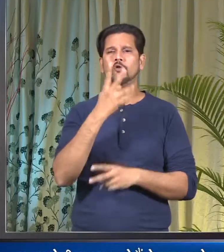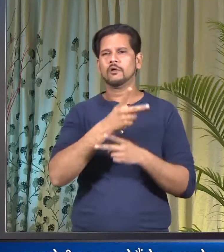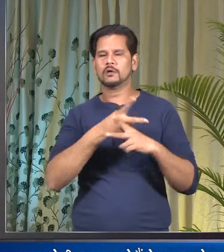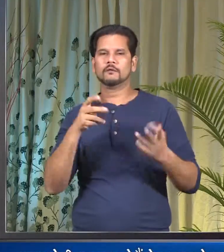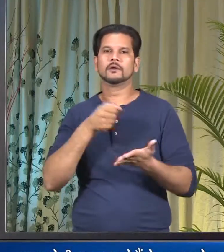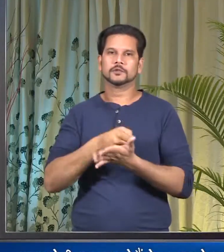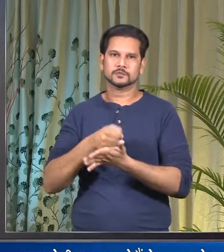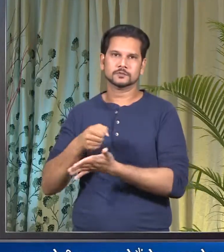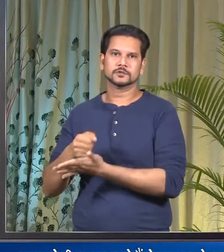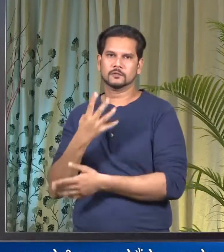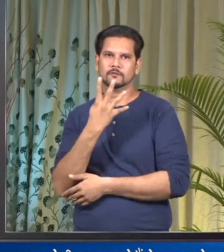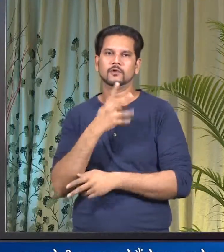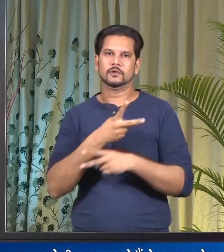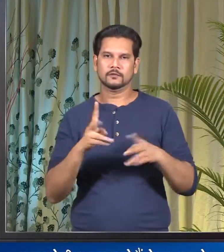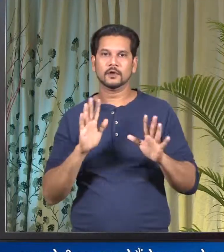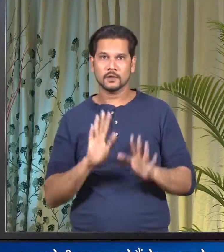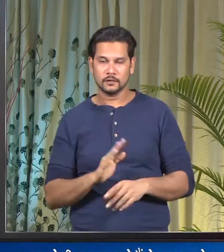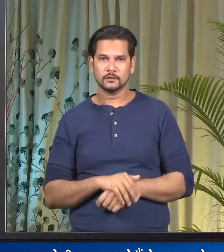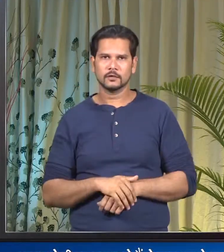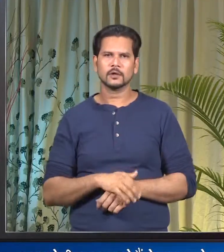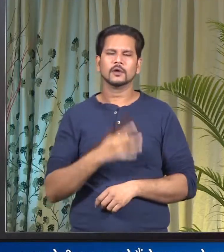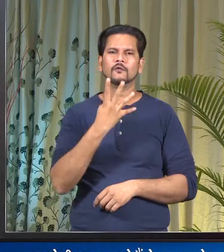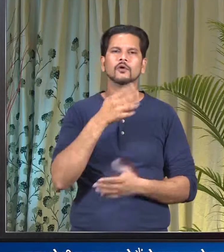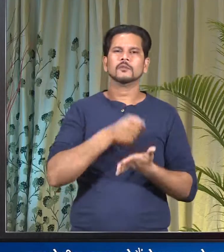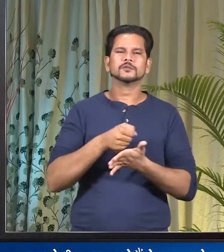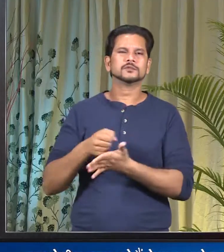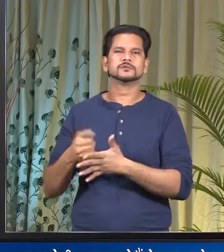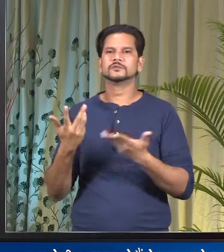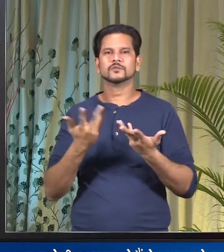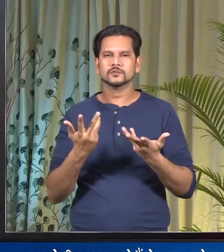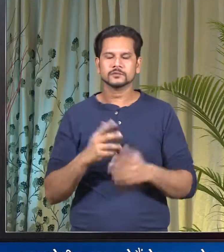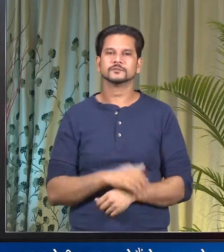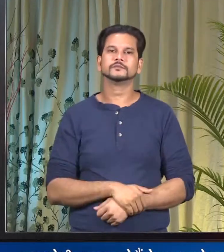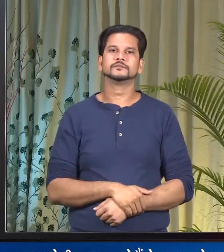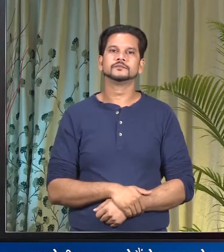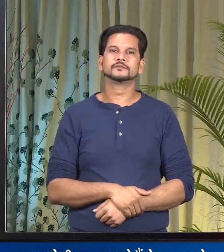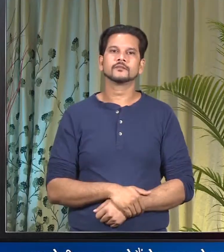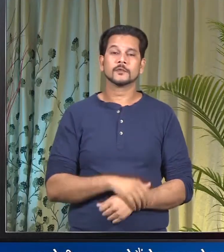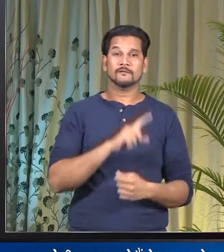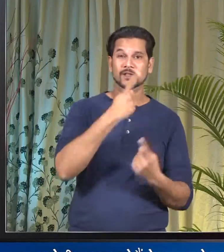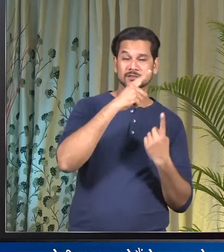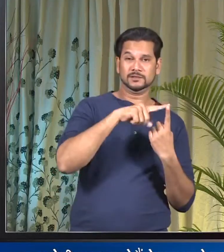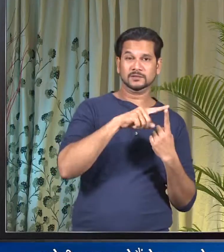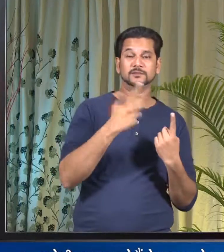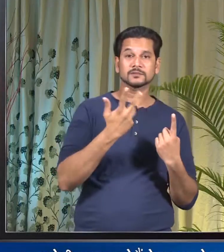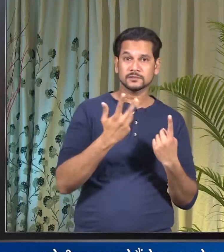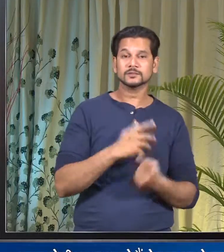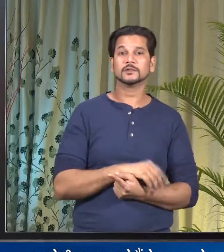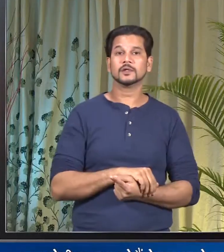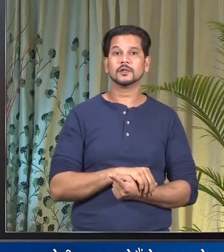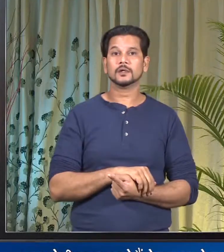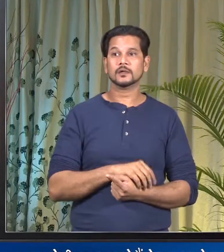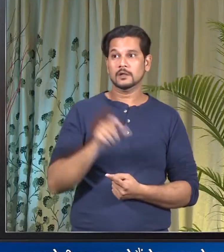इनसान को याद करते हैं कौन से आधार पर याद करते हैं सबसे पहला आधार है